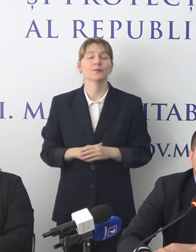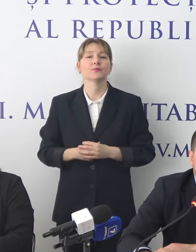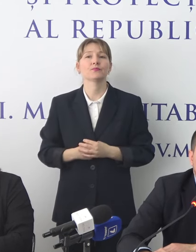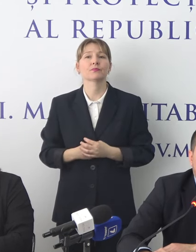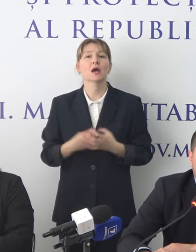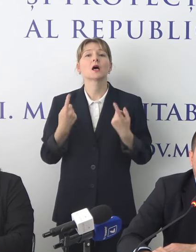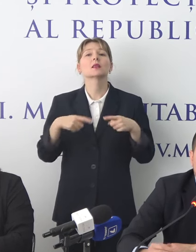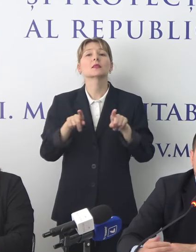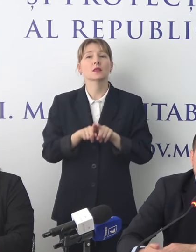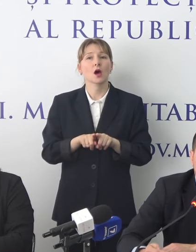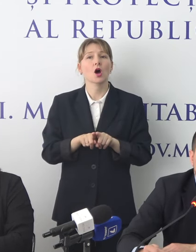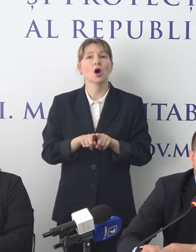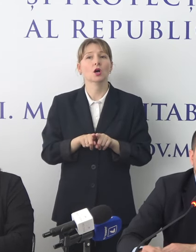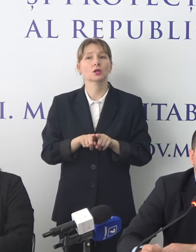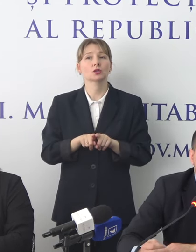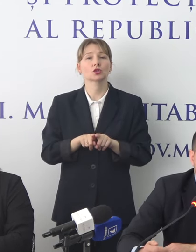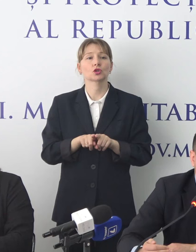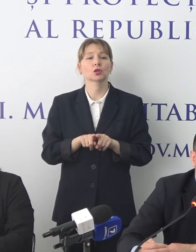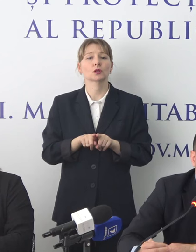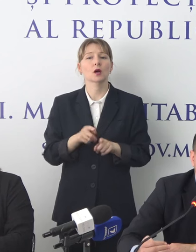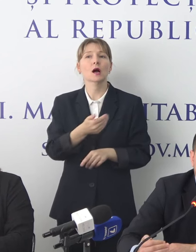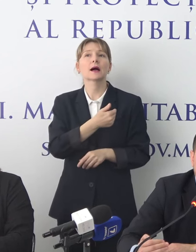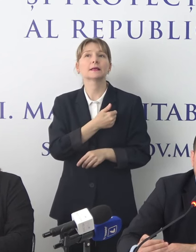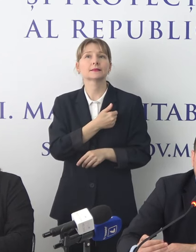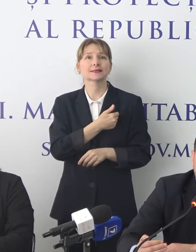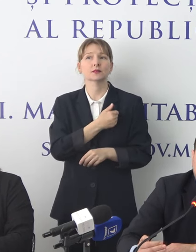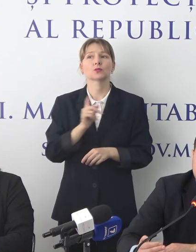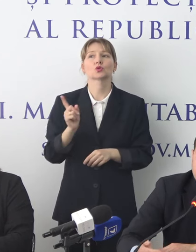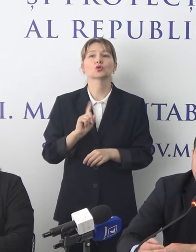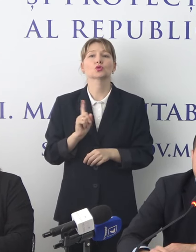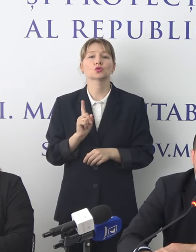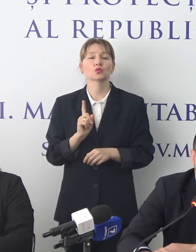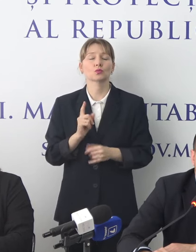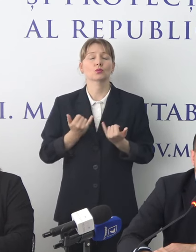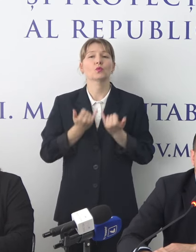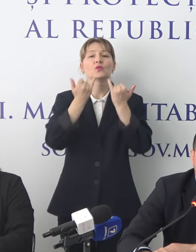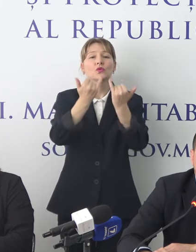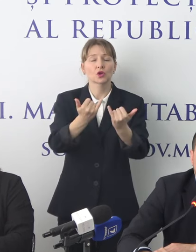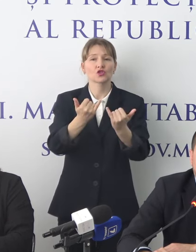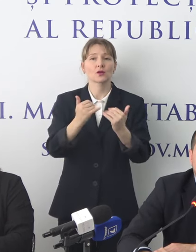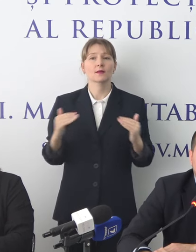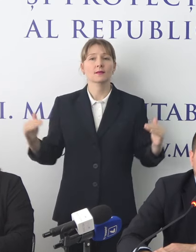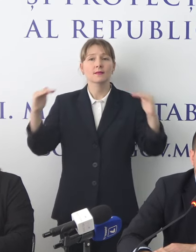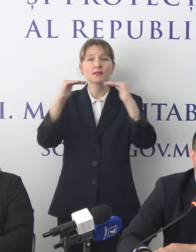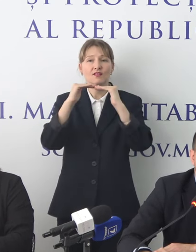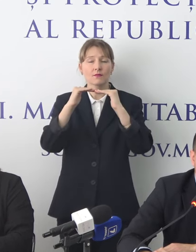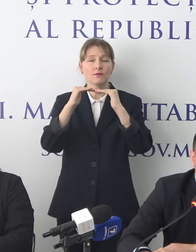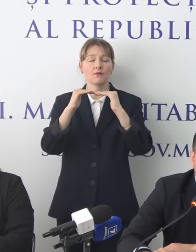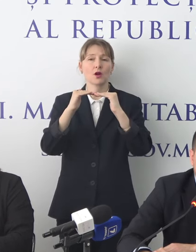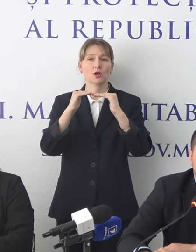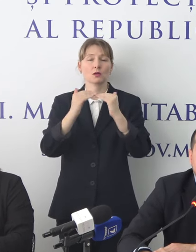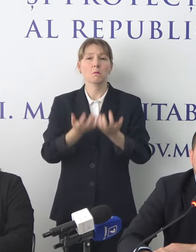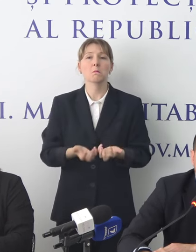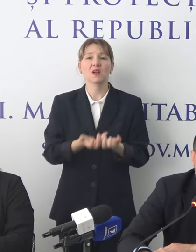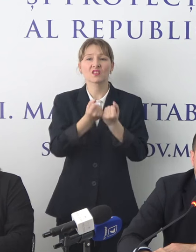estimăm ca cel puțin, ca să putem să oferim un nivel adecvat de suport